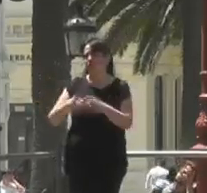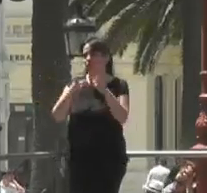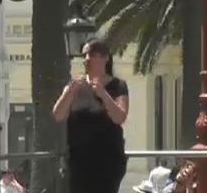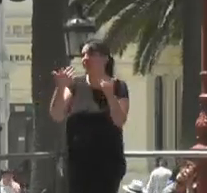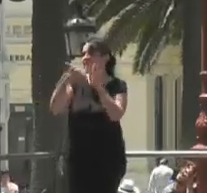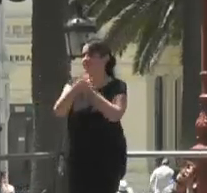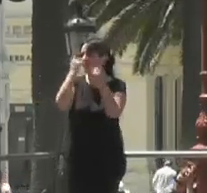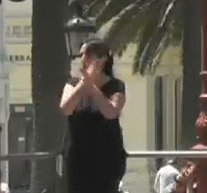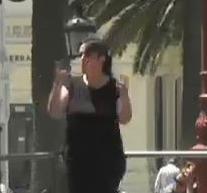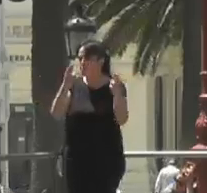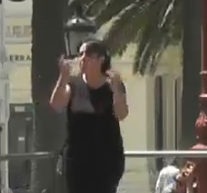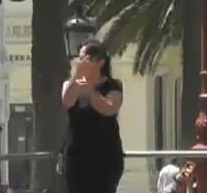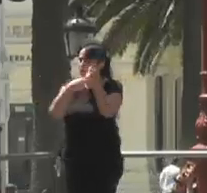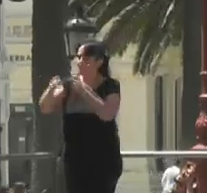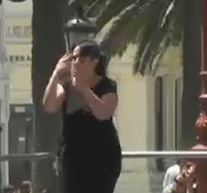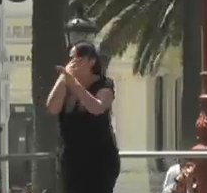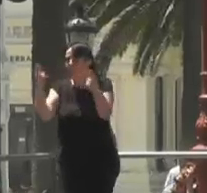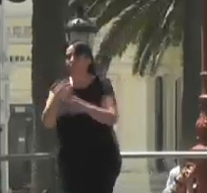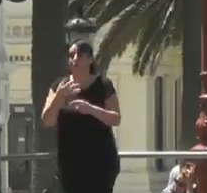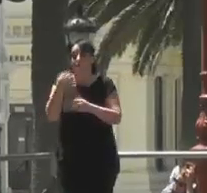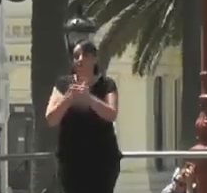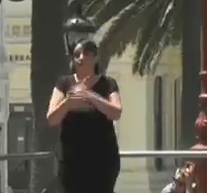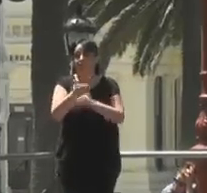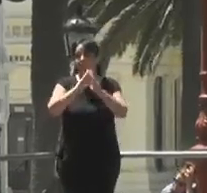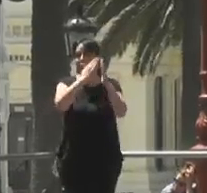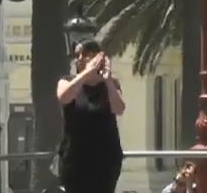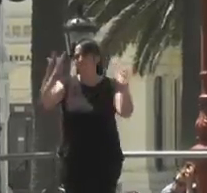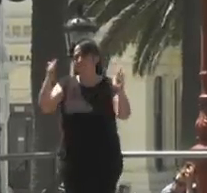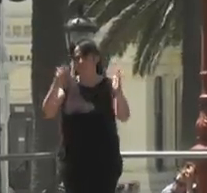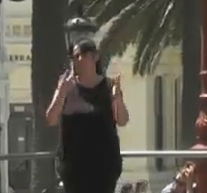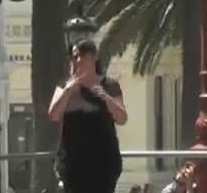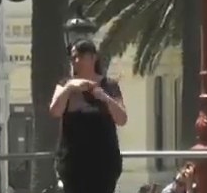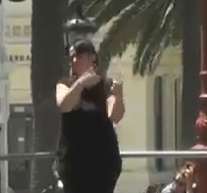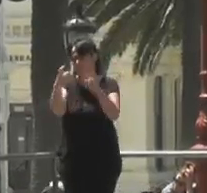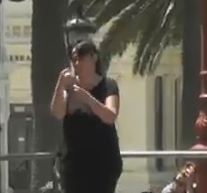ao público que do público, as bibliotecas e todo o que nos queda por gañar.